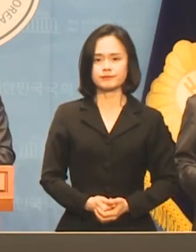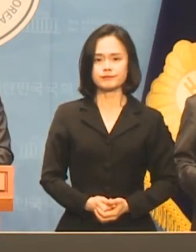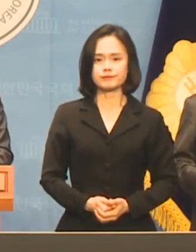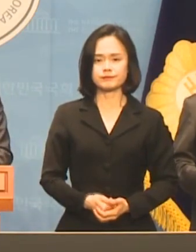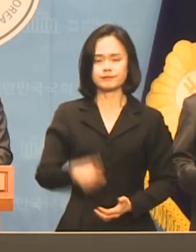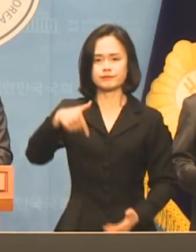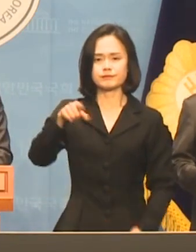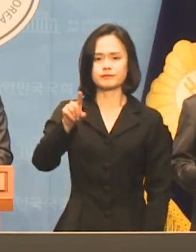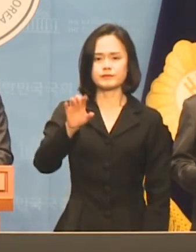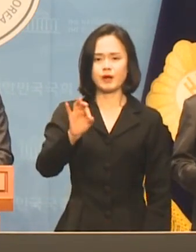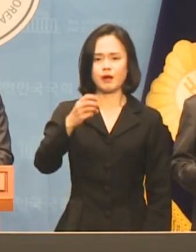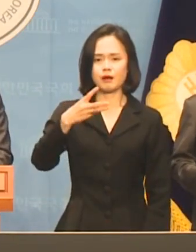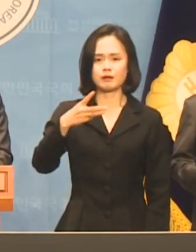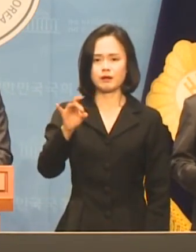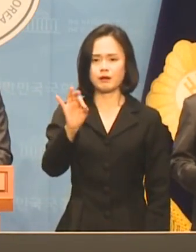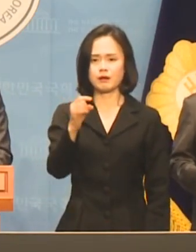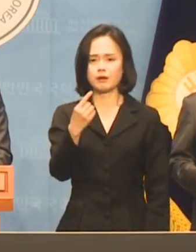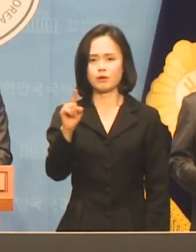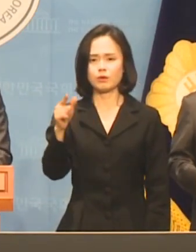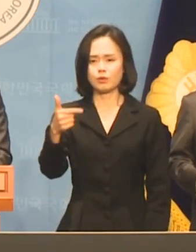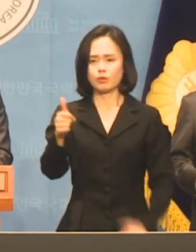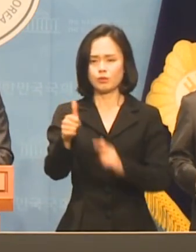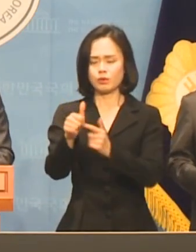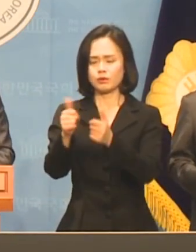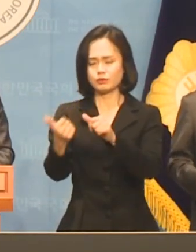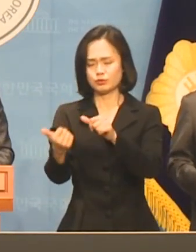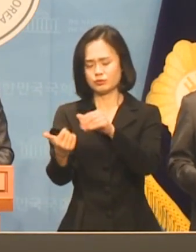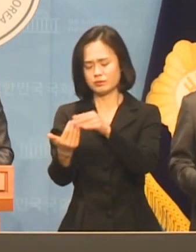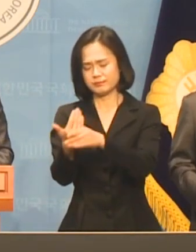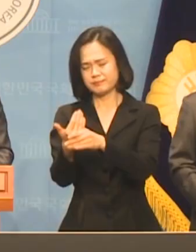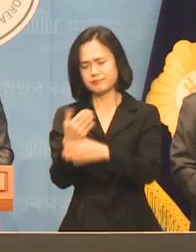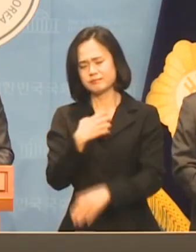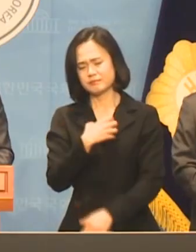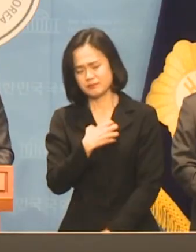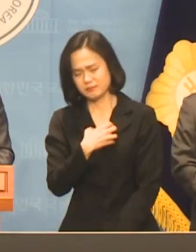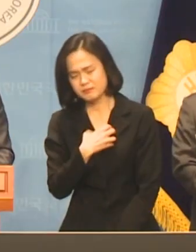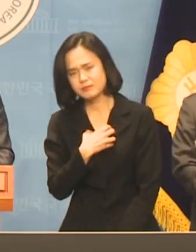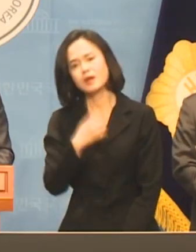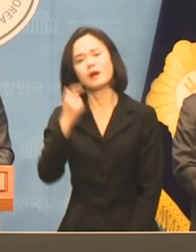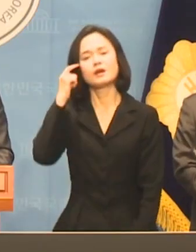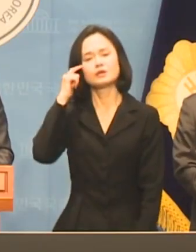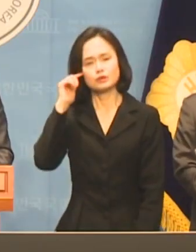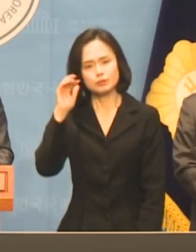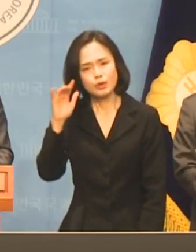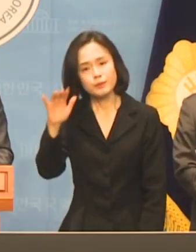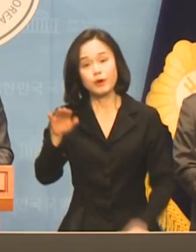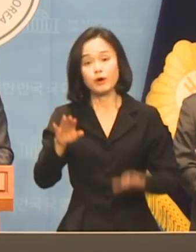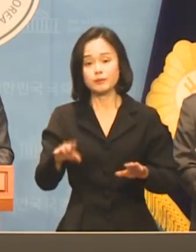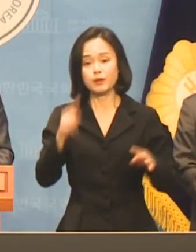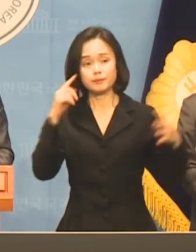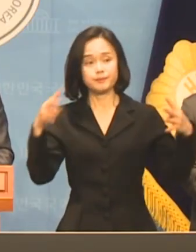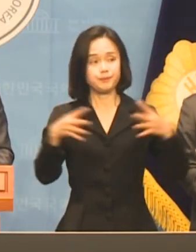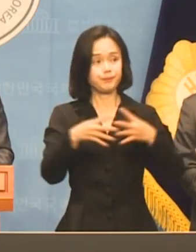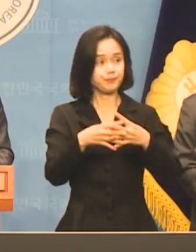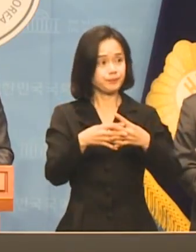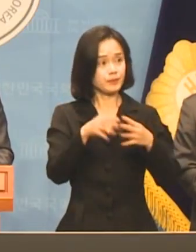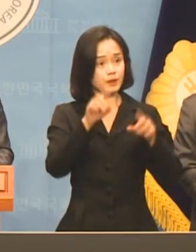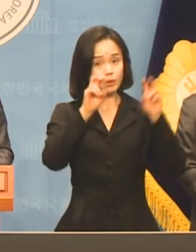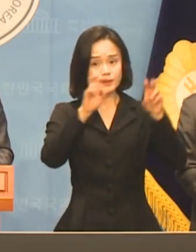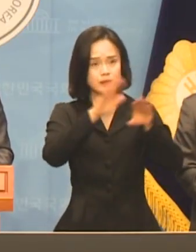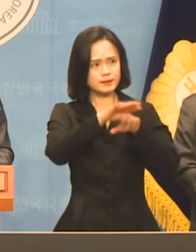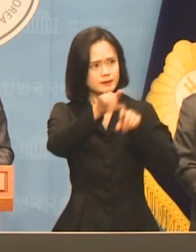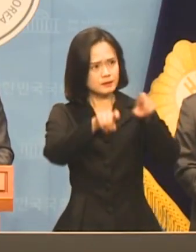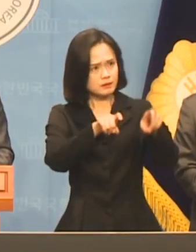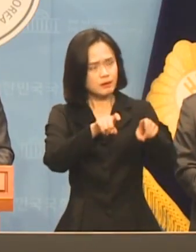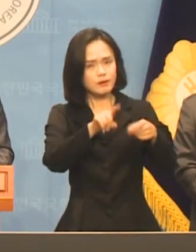강태환 씨의 안타까운 죽음을 추모하며 무거운 책임감으로 이번 합의 사항이 제대로 이행될 수 있도록 유가족 곁에서 함께